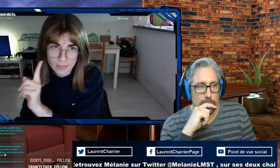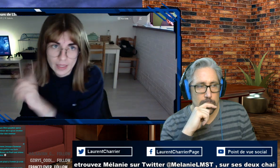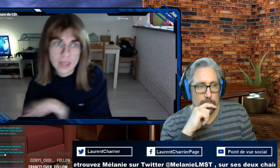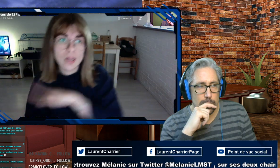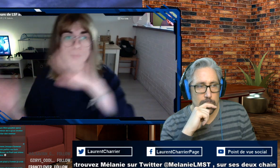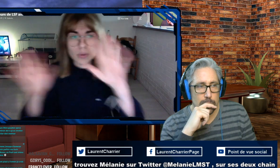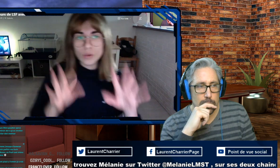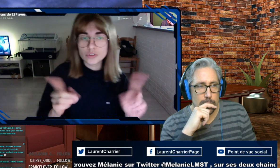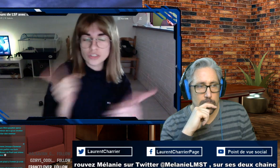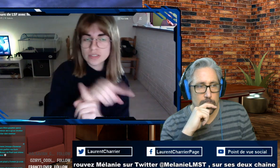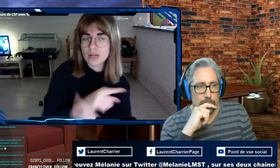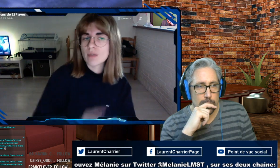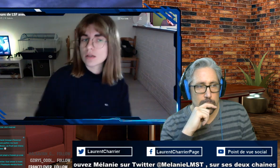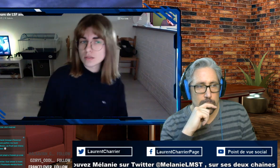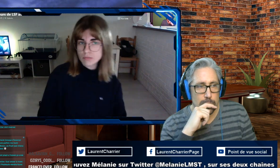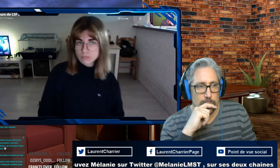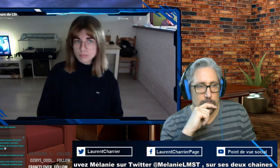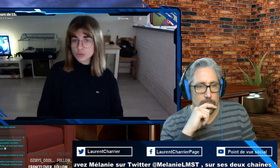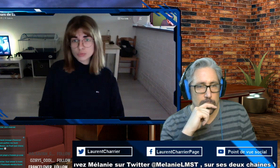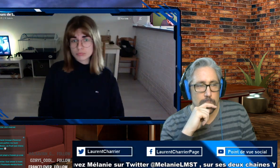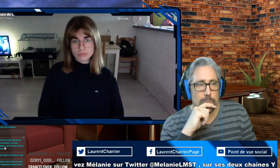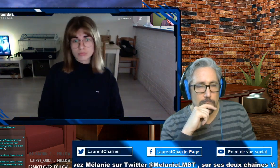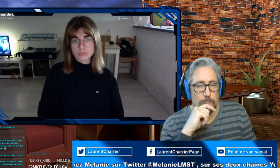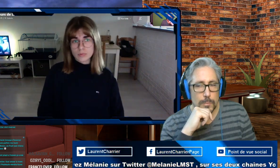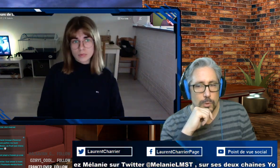droitiers. Pour les gauchers, c'est l'inverse.